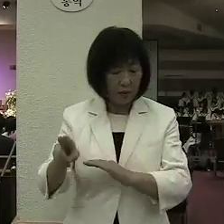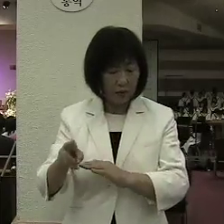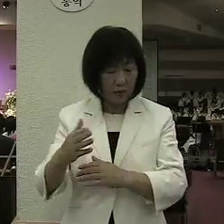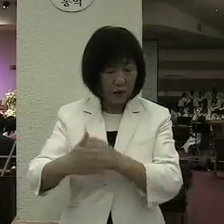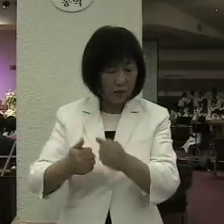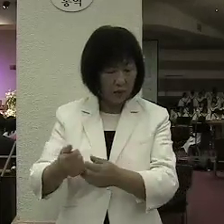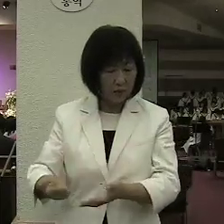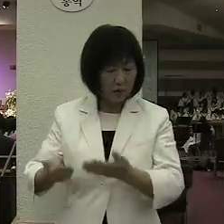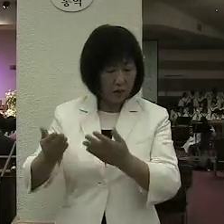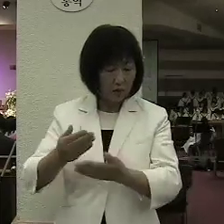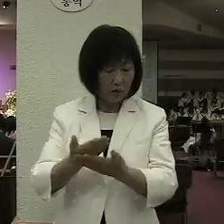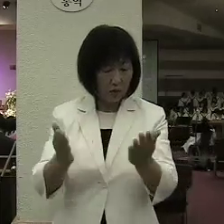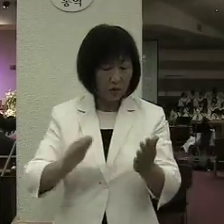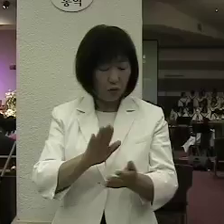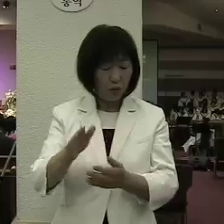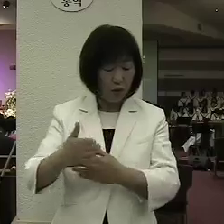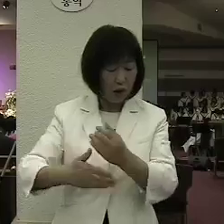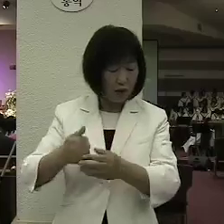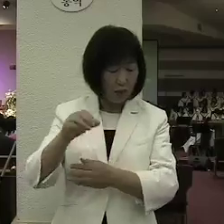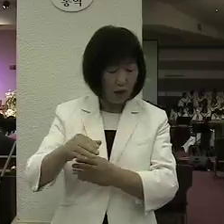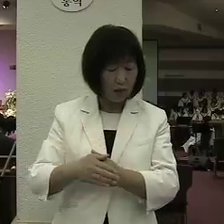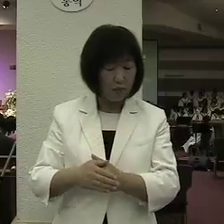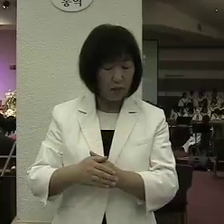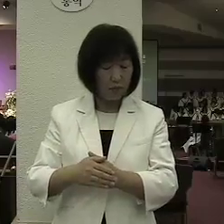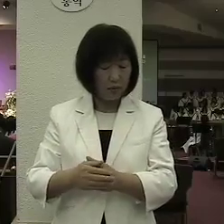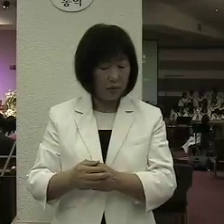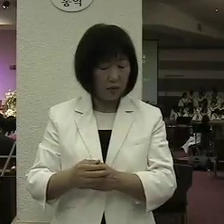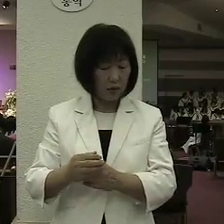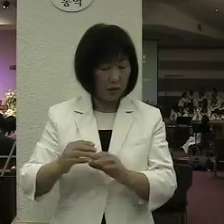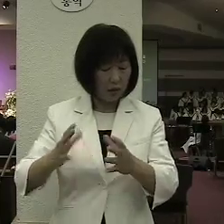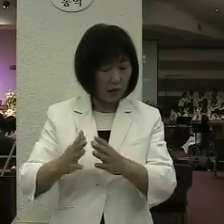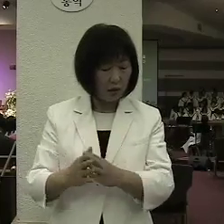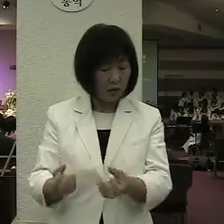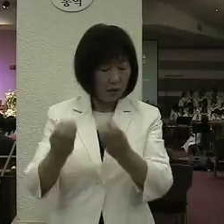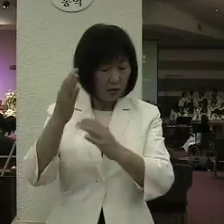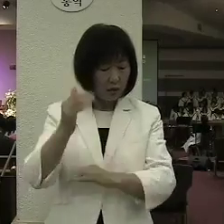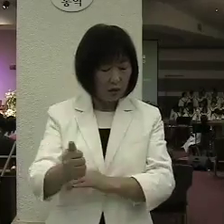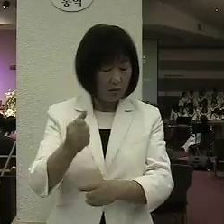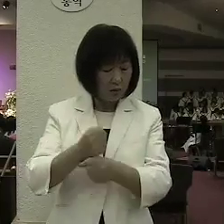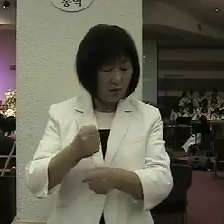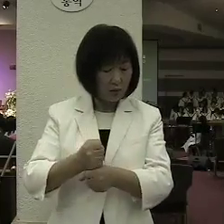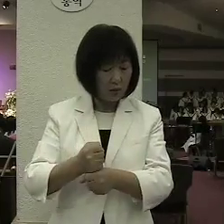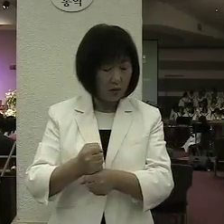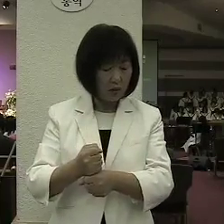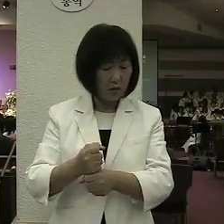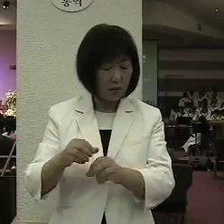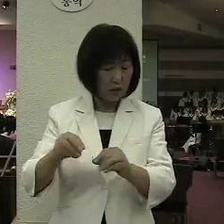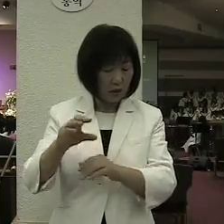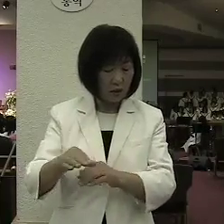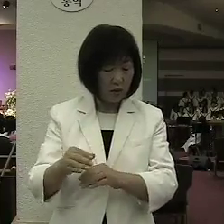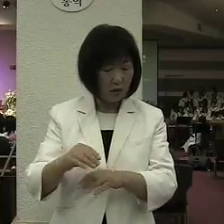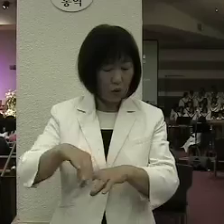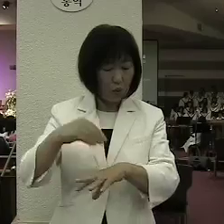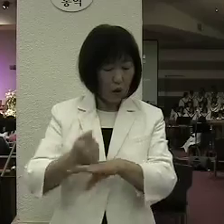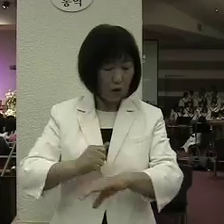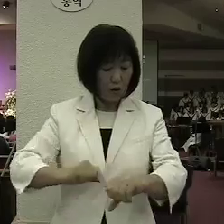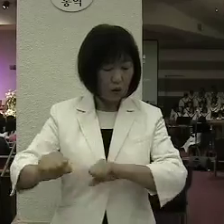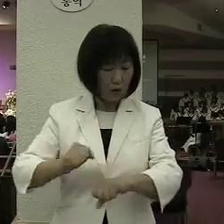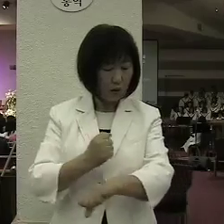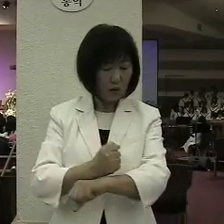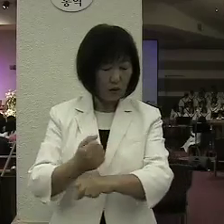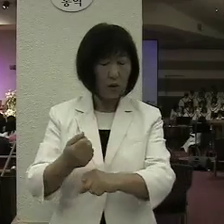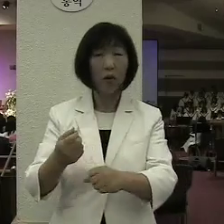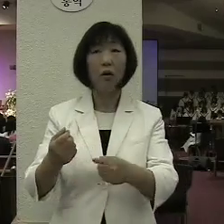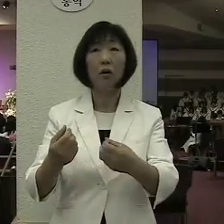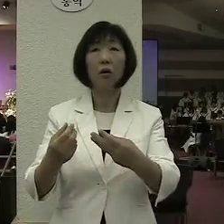대접을 가졌으니 이 향은 성도의 기도들이라. 새 노래를 노래하여 가로되 책을 가지시고 그